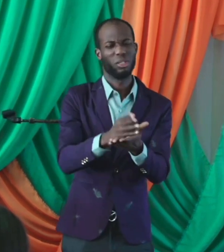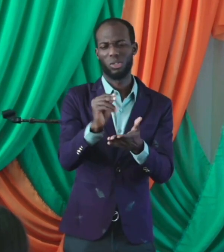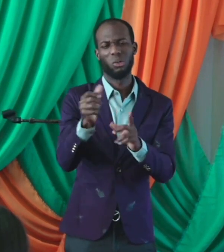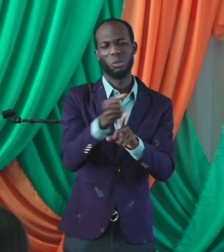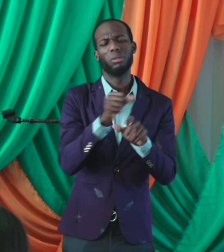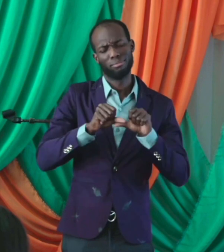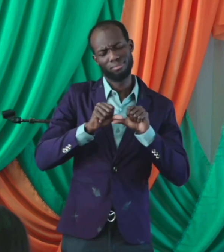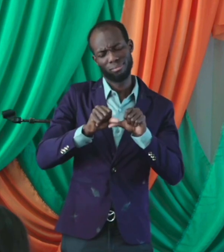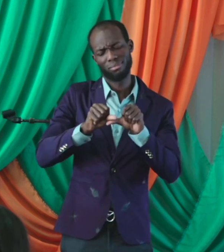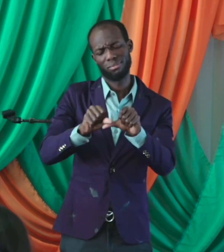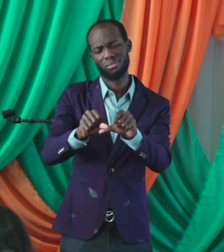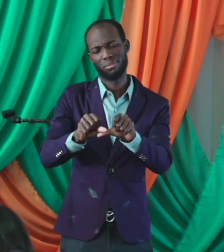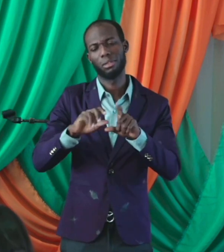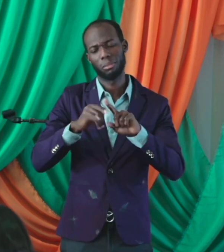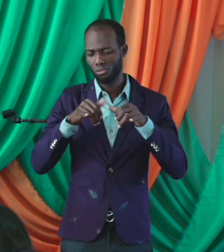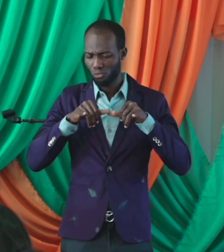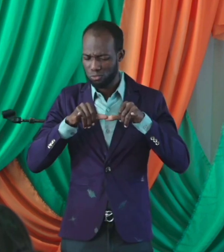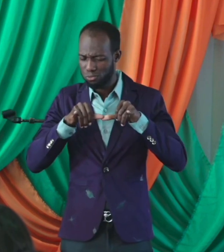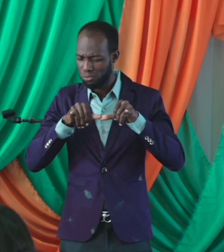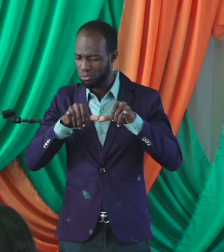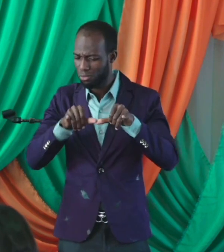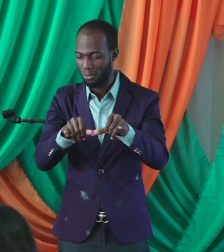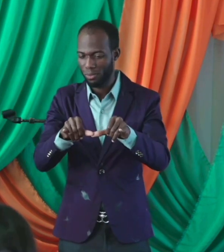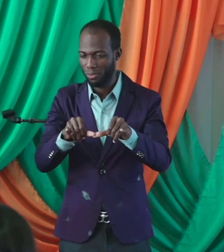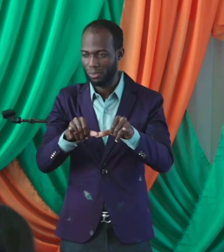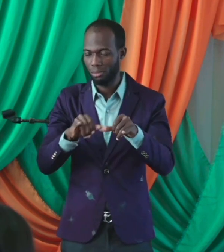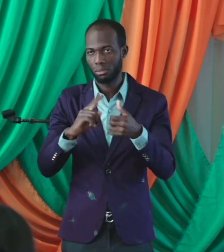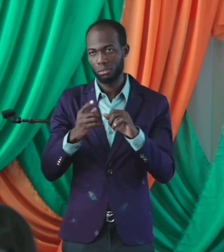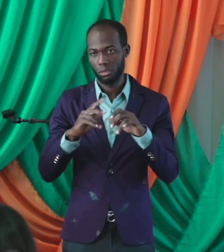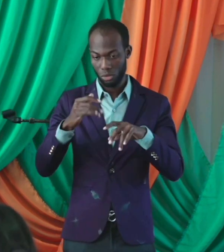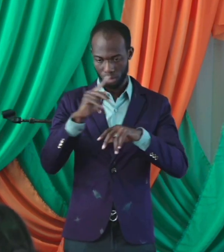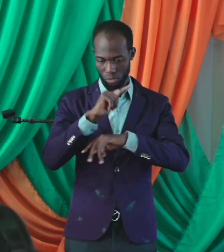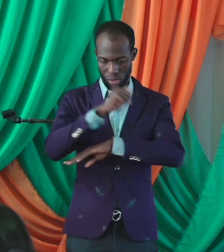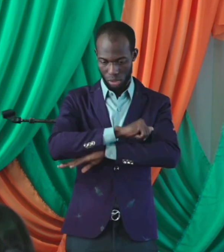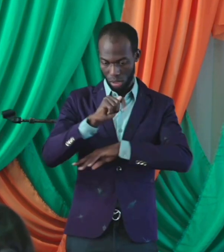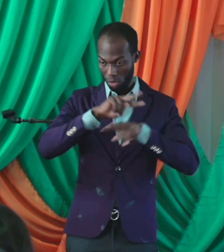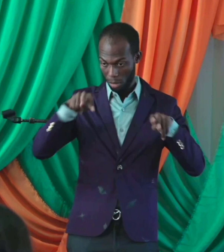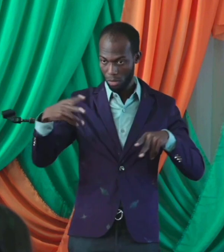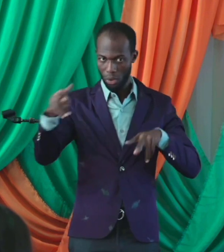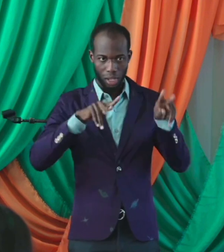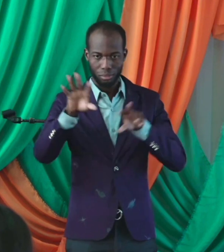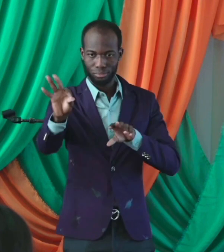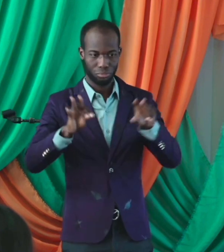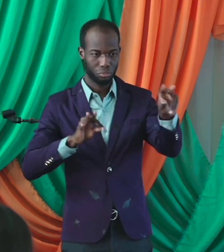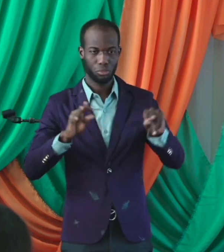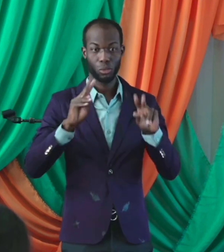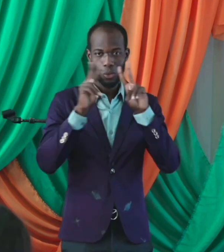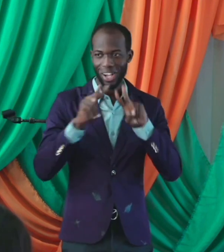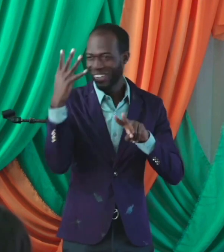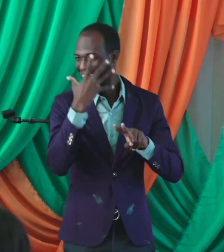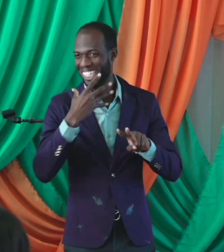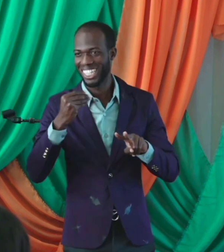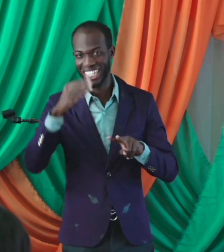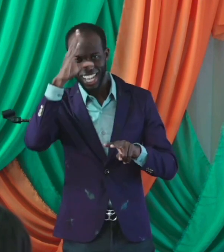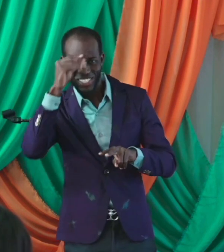avec même constance là, même persévérance là. Et je mettais sous scène dans aujourd'hui à qui monte nous-mêmes, un bel échantillon